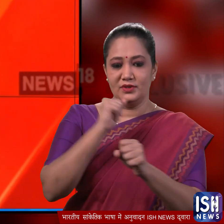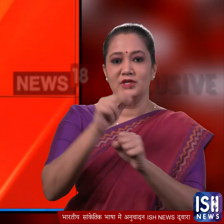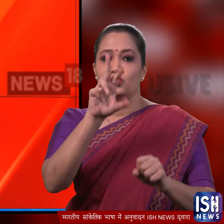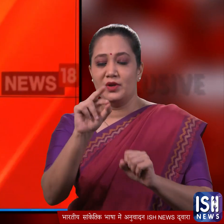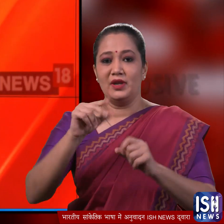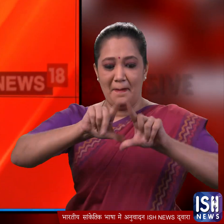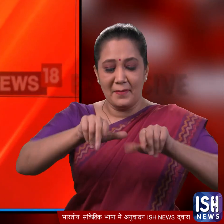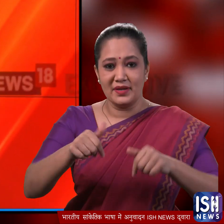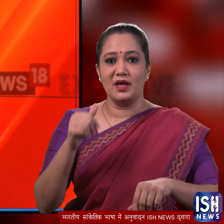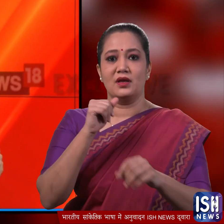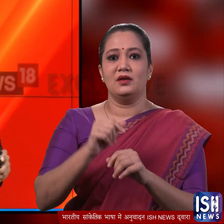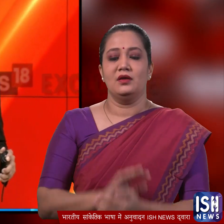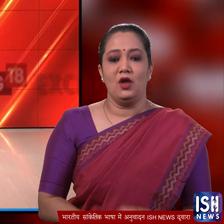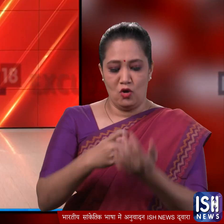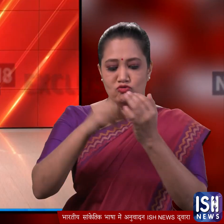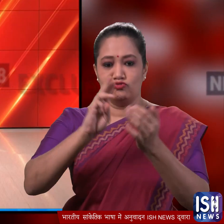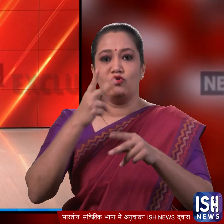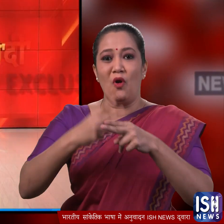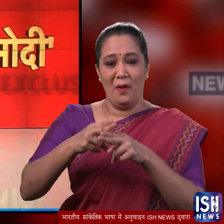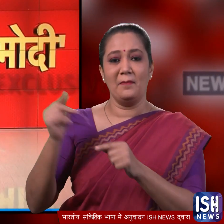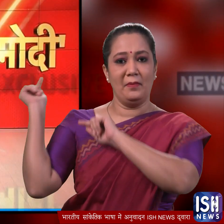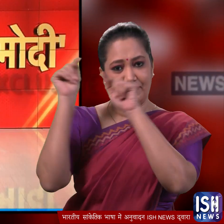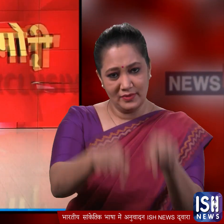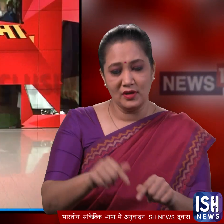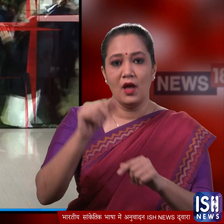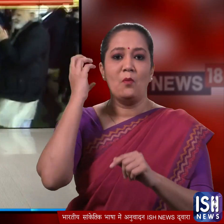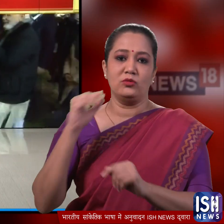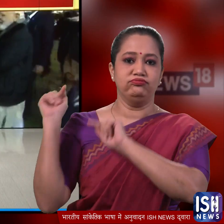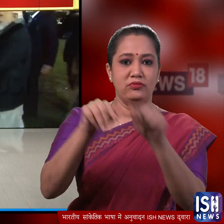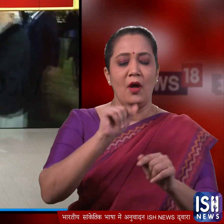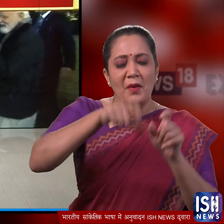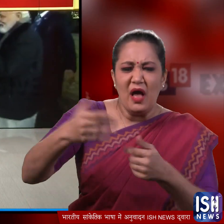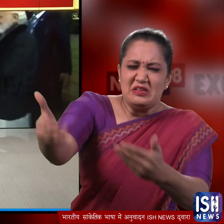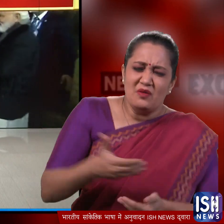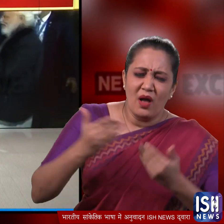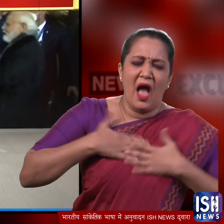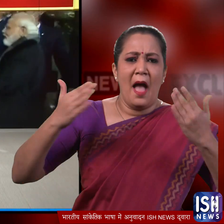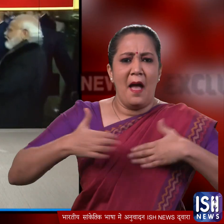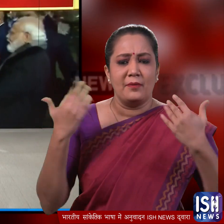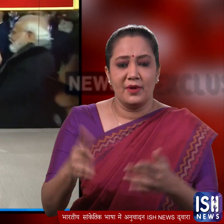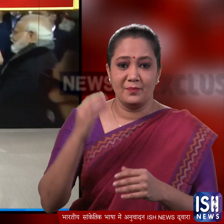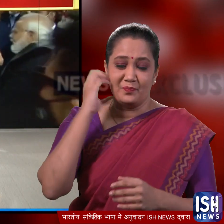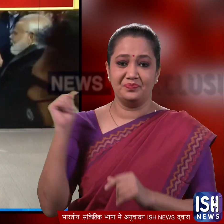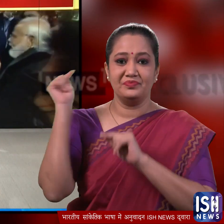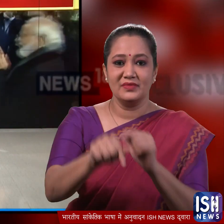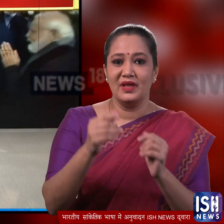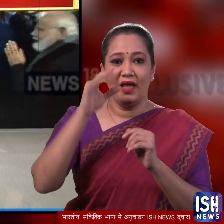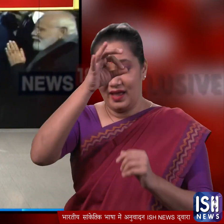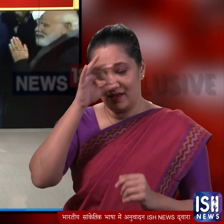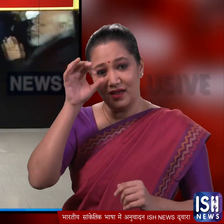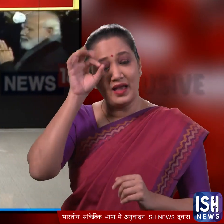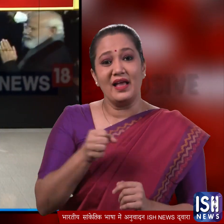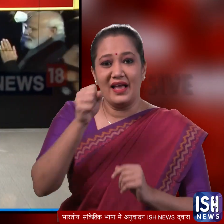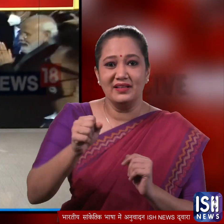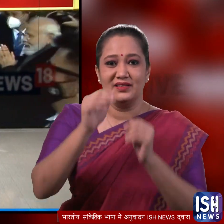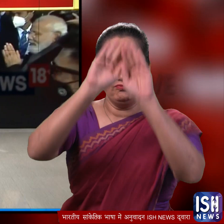G20 सम्मेलन में हिस्सा लेने के लिए रोम पहुंचे प्रधानमंत्री नरेंद्र मोदी का जोरदार स्वागत हुआ। प्रधानमंत्री जब रोम में राष्ट्रपिता महात्मा गांधी